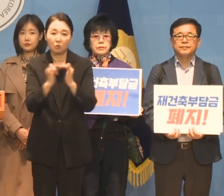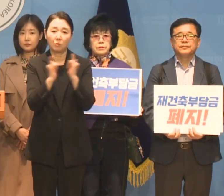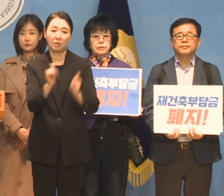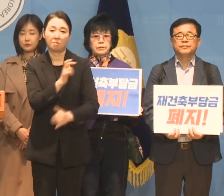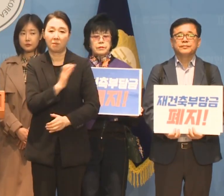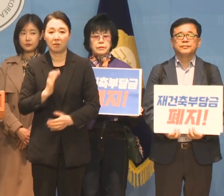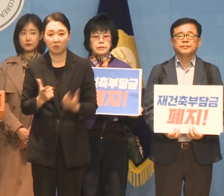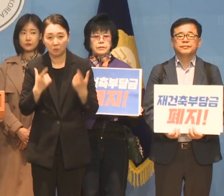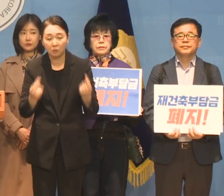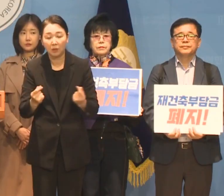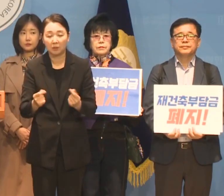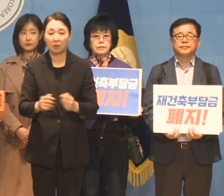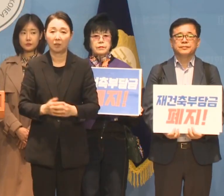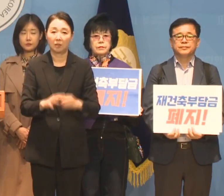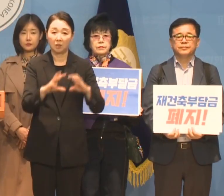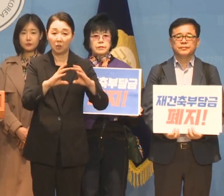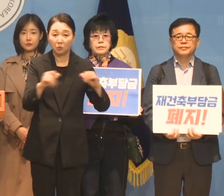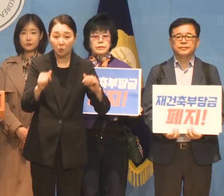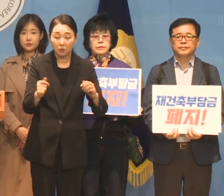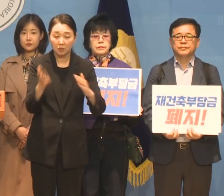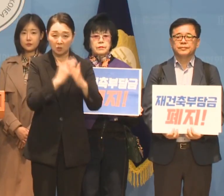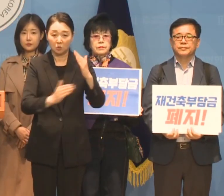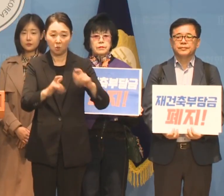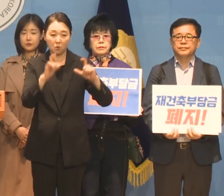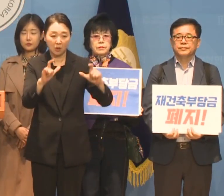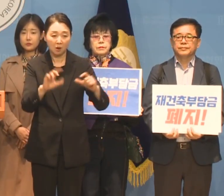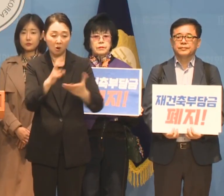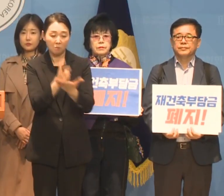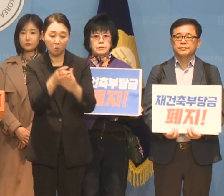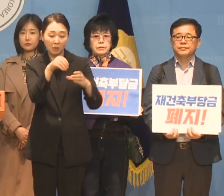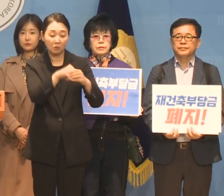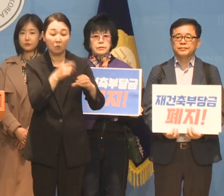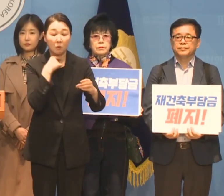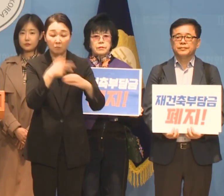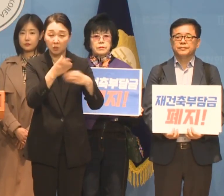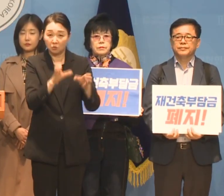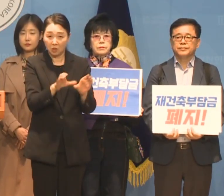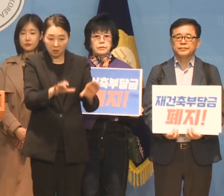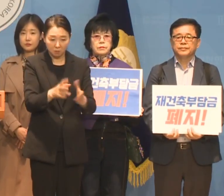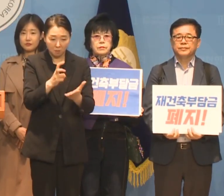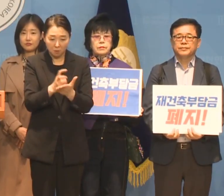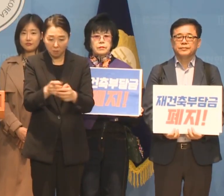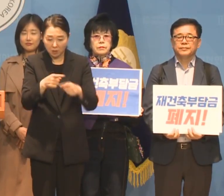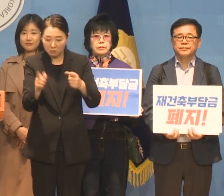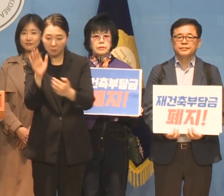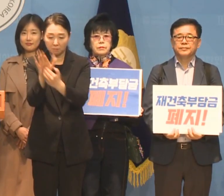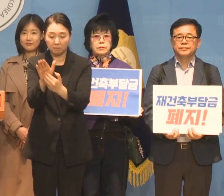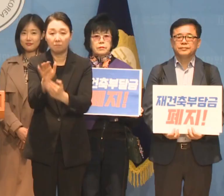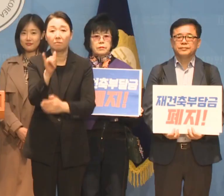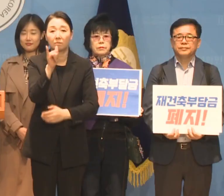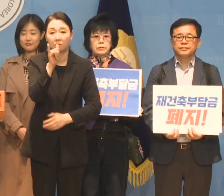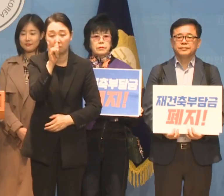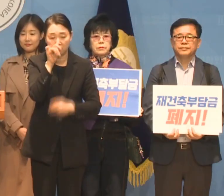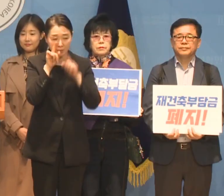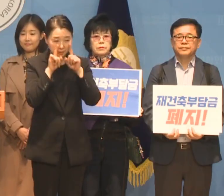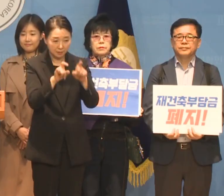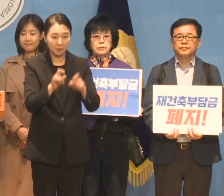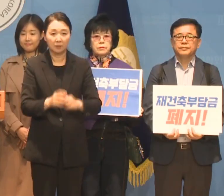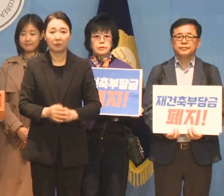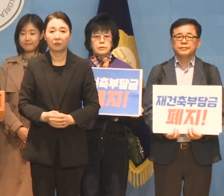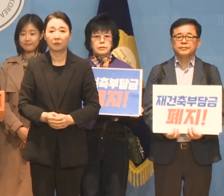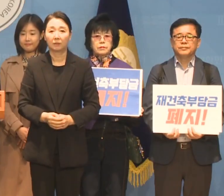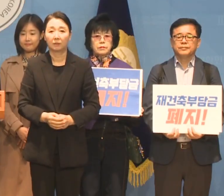과거 지속적으로 토지 공개념을 헌법에 넣고자 했던 민주당이 의도적으로 법안 심사를 막고 있다고 의심할 수밖에